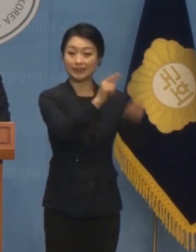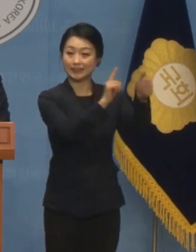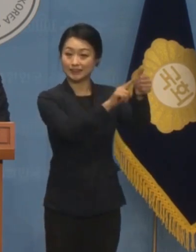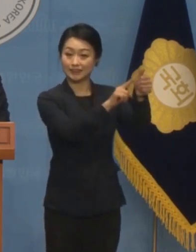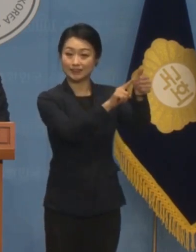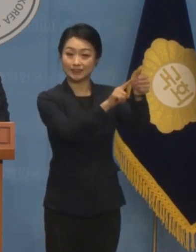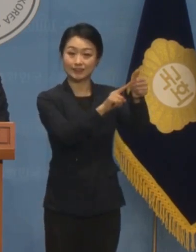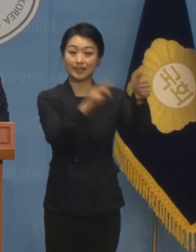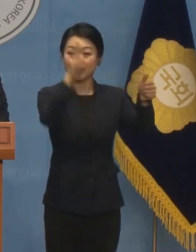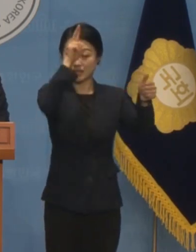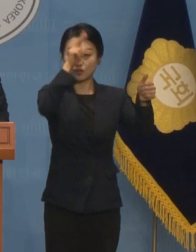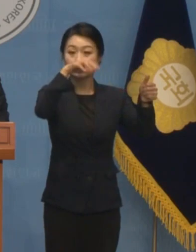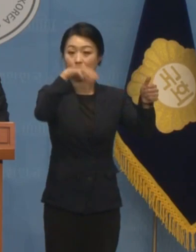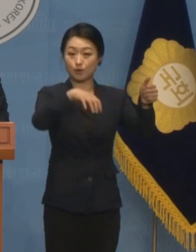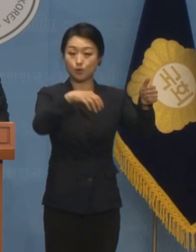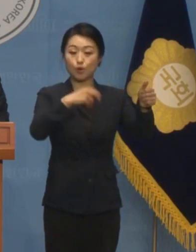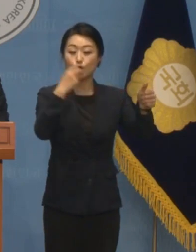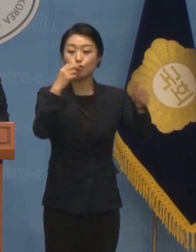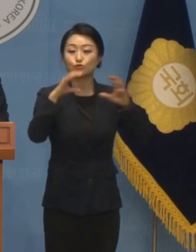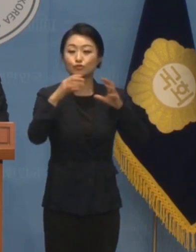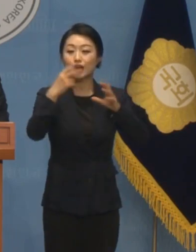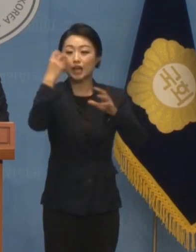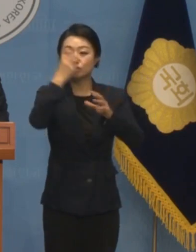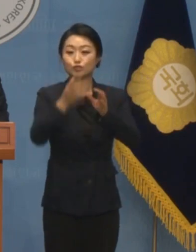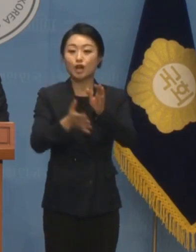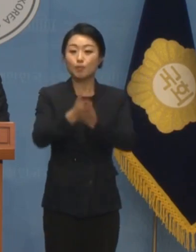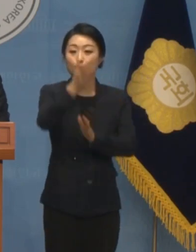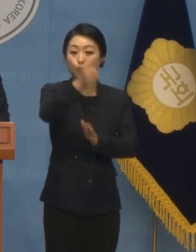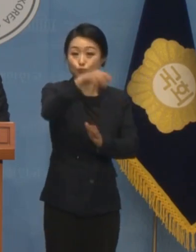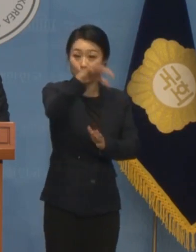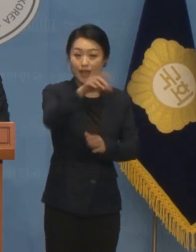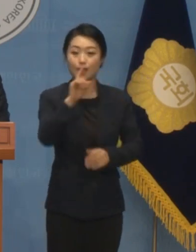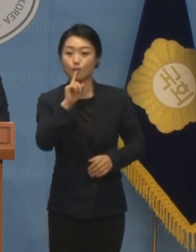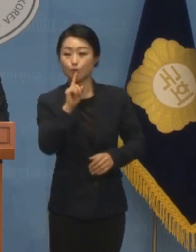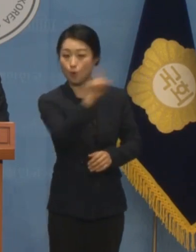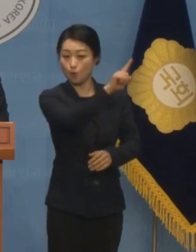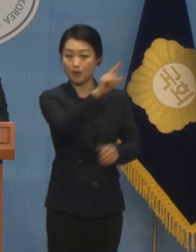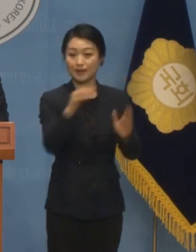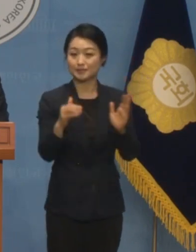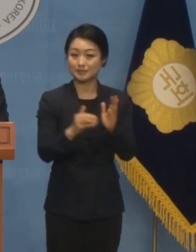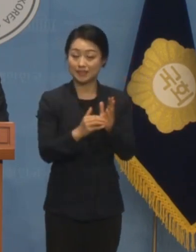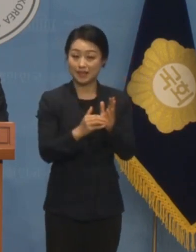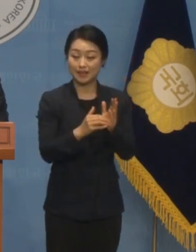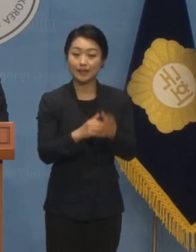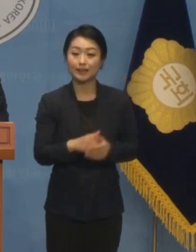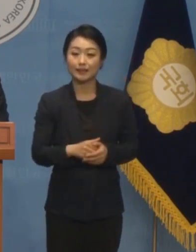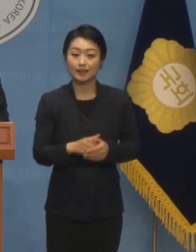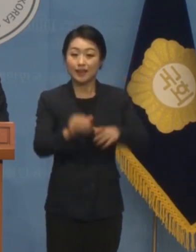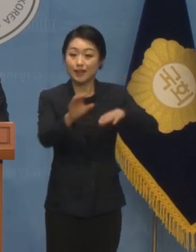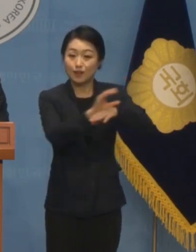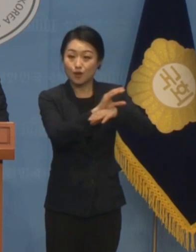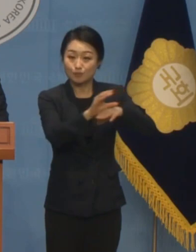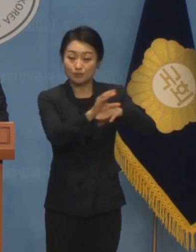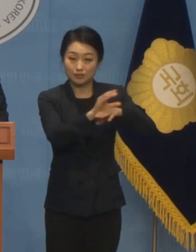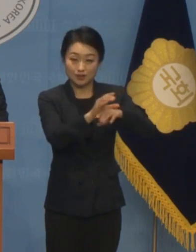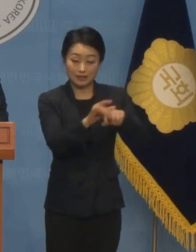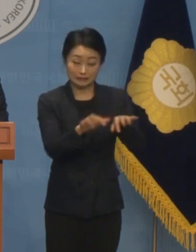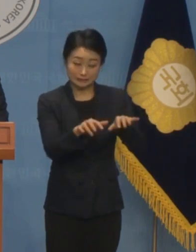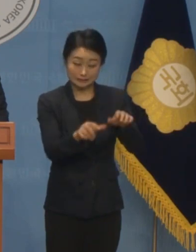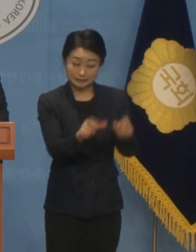장관을 경찰청 국가수사본부에 고발했습니다. 소위 댓글팀 의혹과 관련된